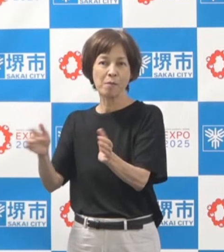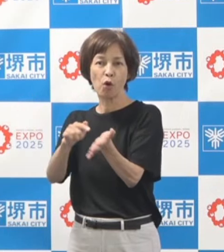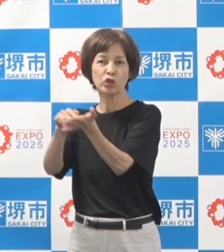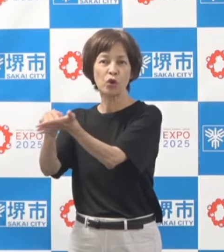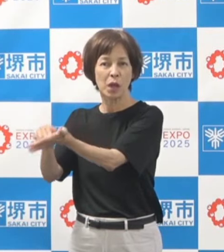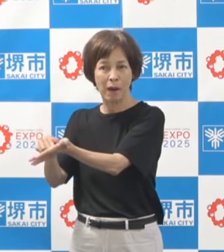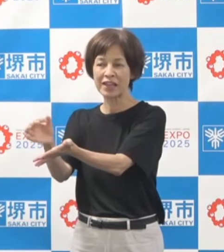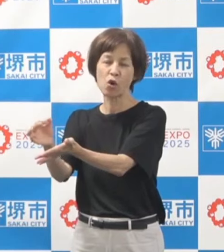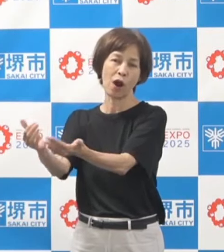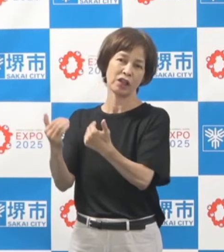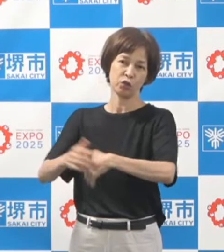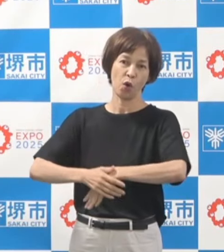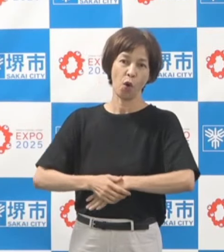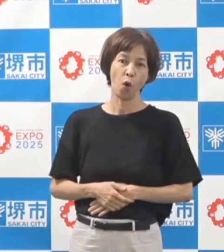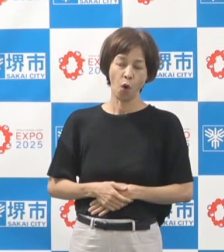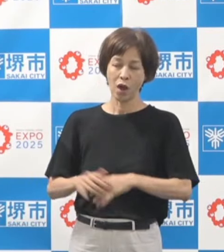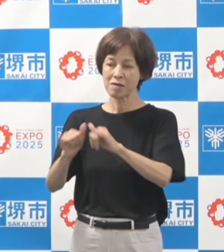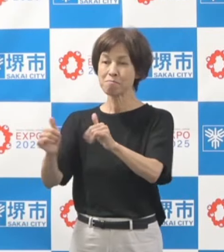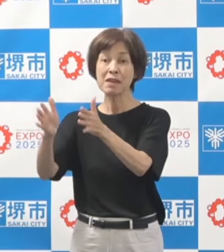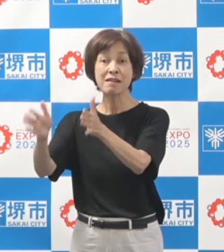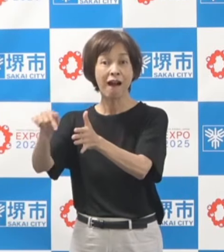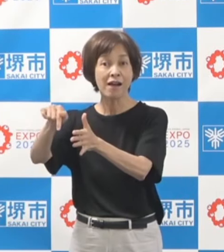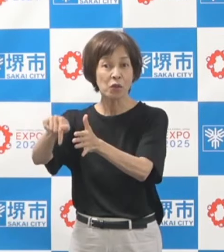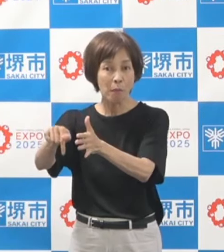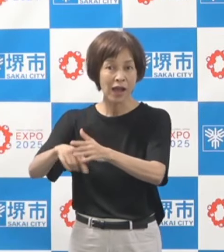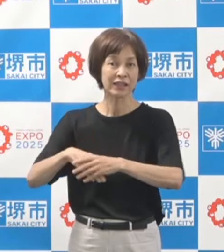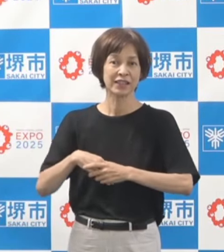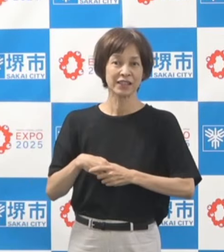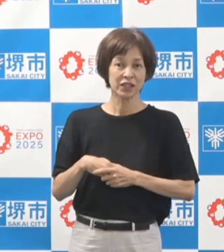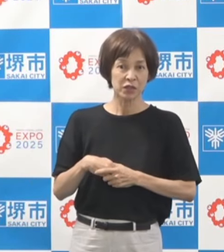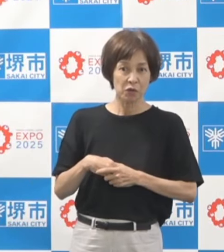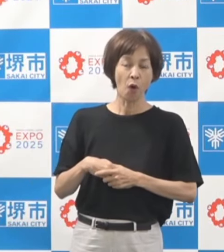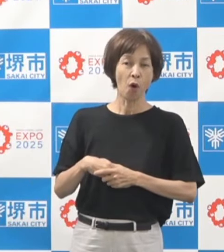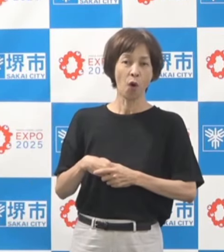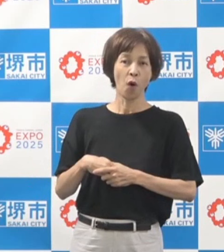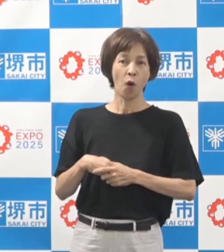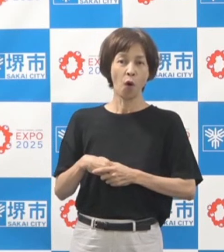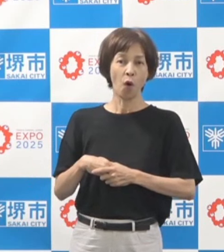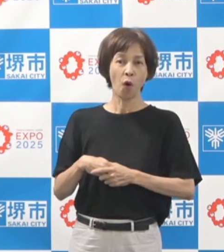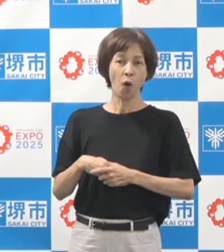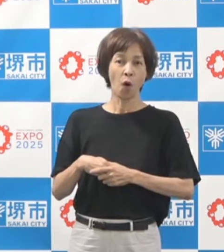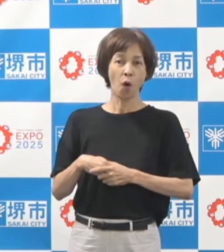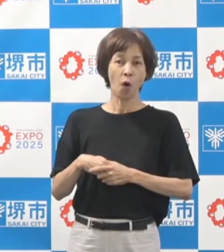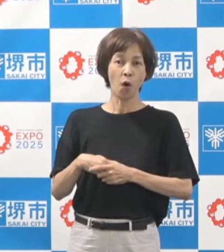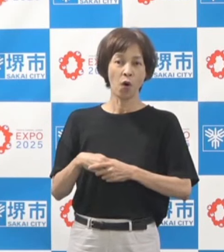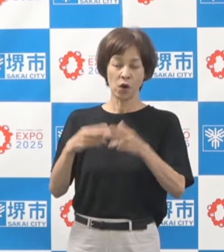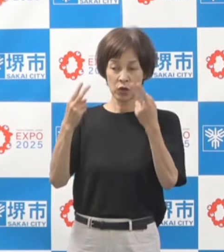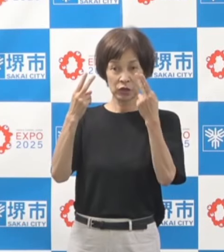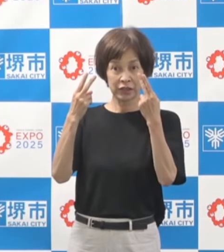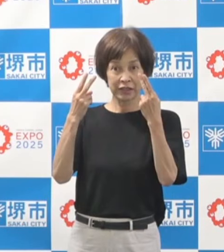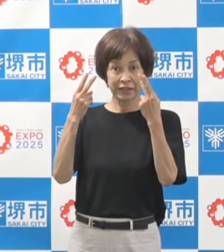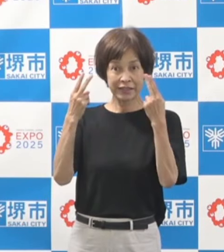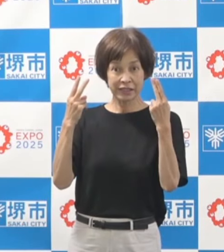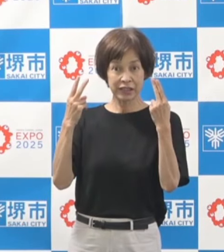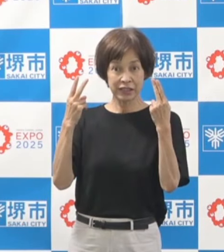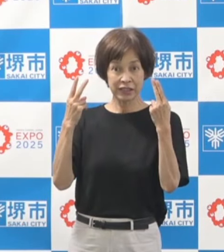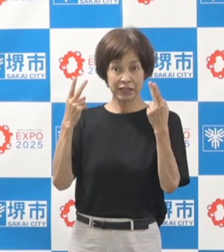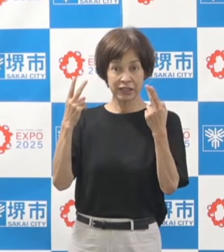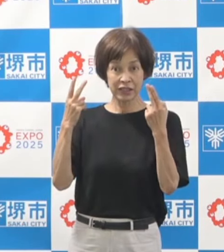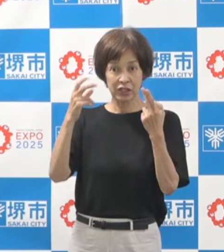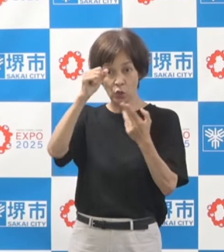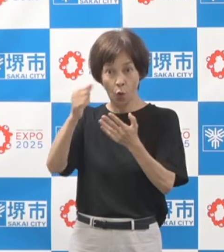。 この民間のやってらっしゃる事業そのものも認知症でなければこれは使えないサービスになってますか。 これ